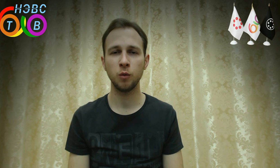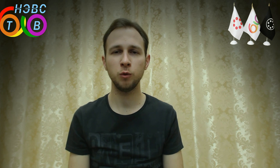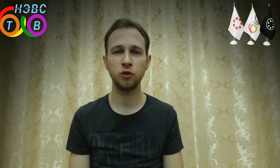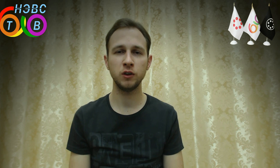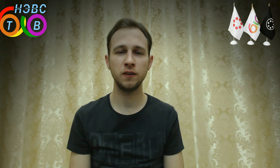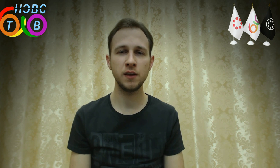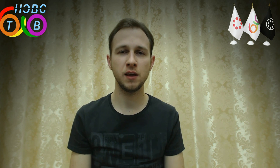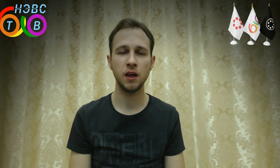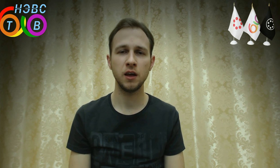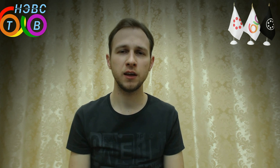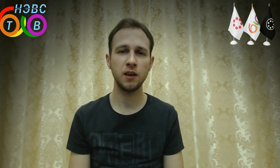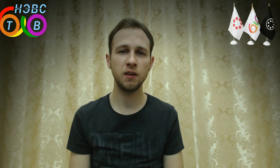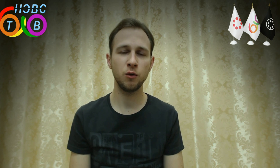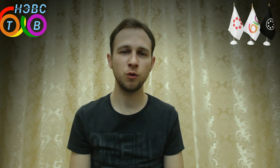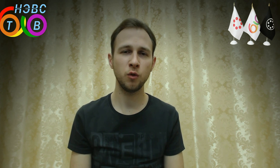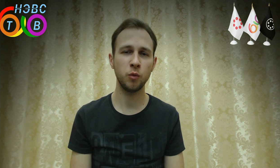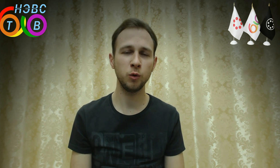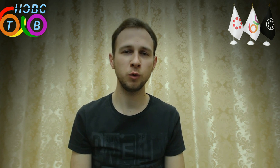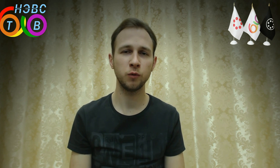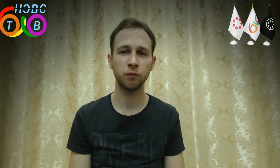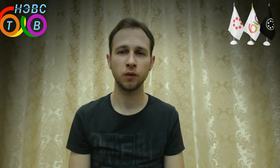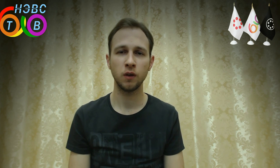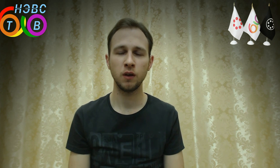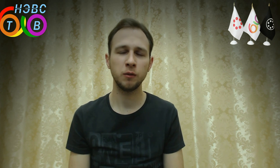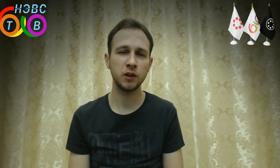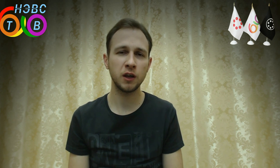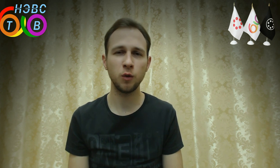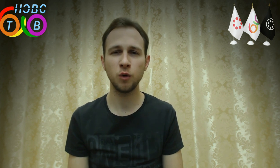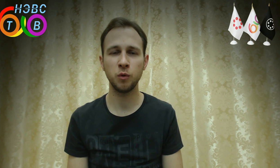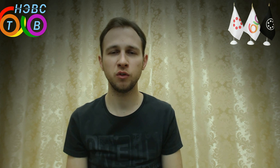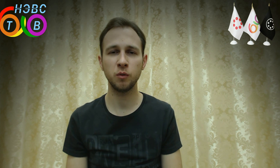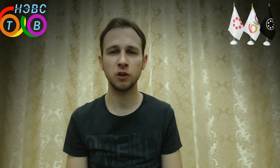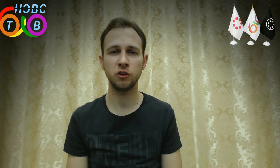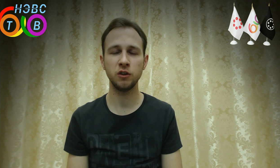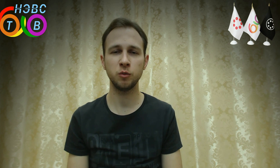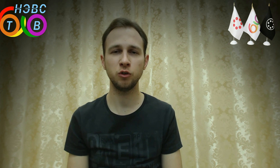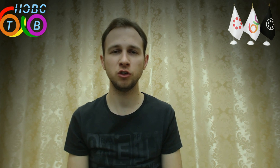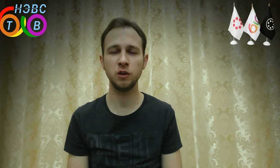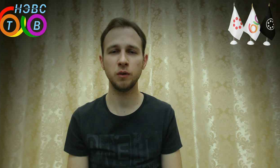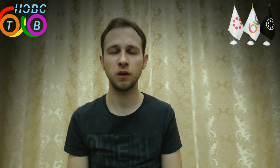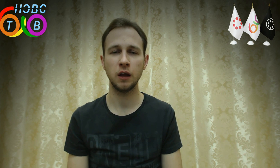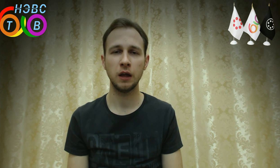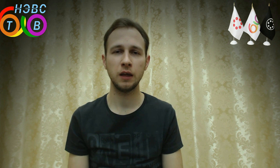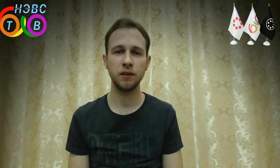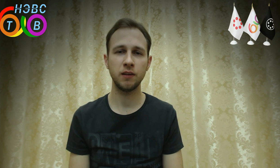ее будущих детей, и какие дети у нее будут, и вообще какие у нее будут взаимоотношения с мужчинами,